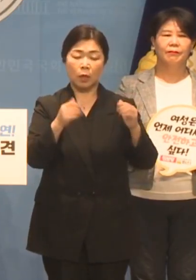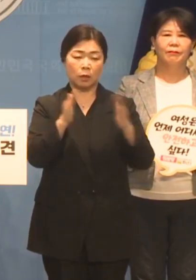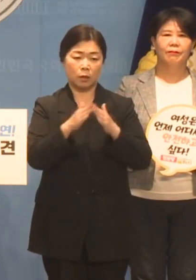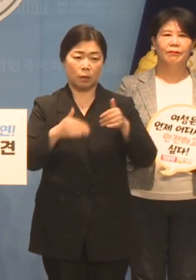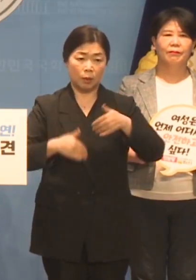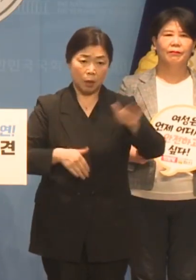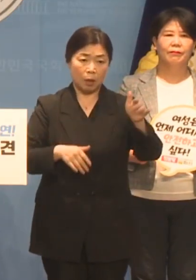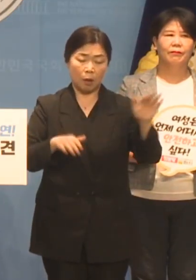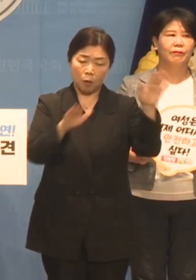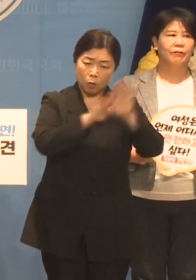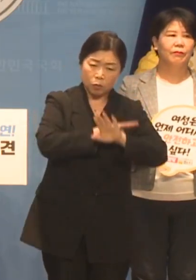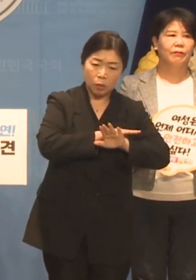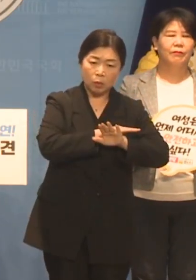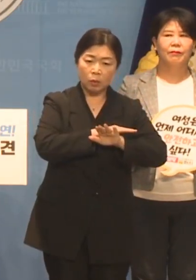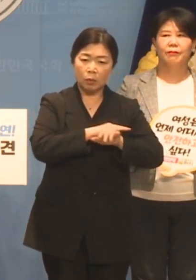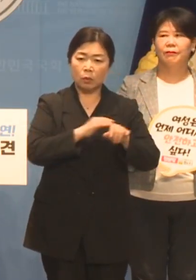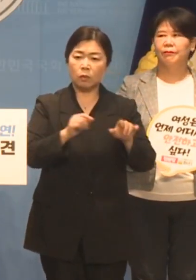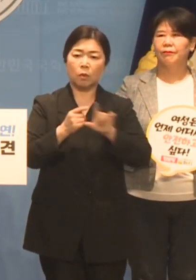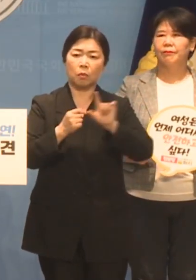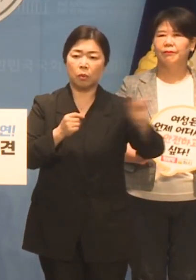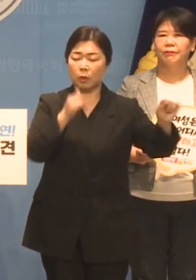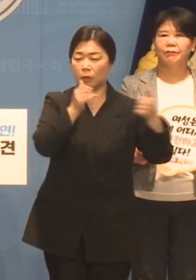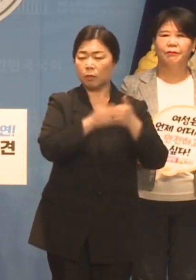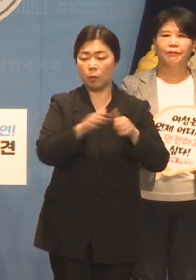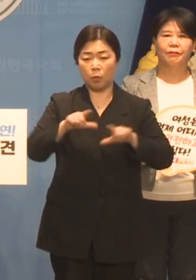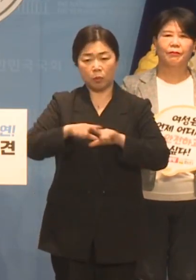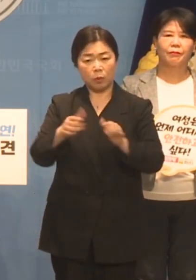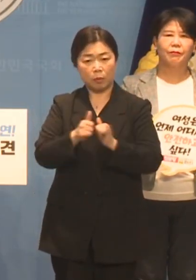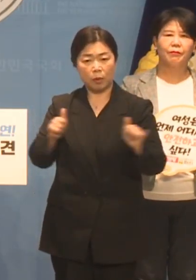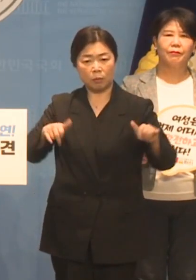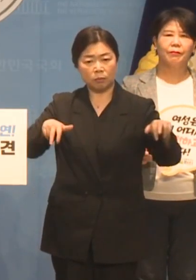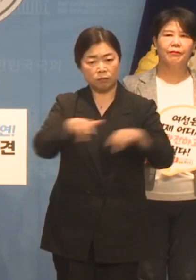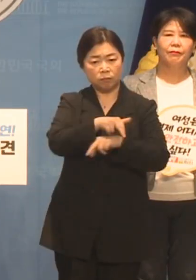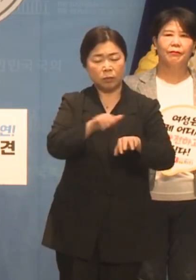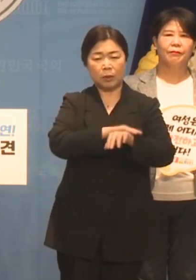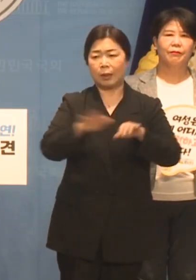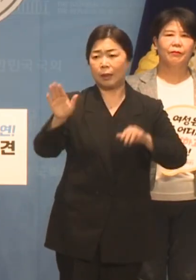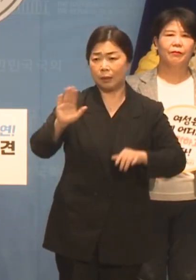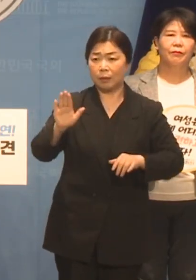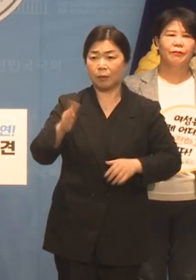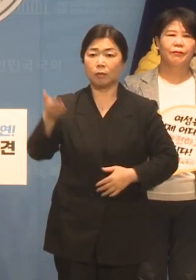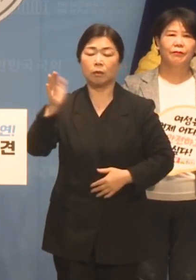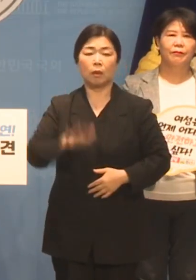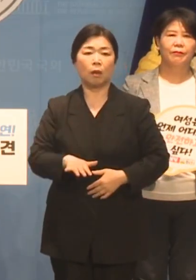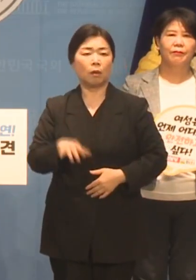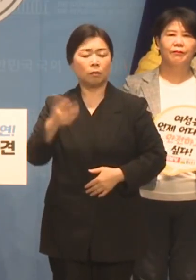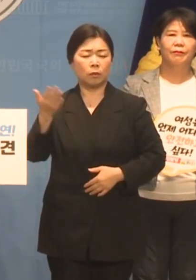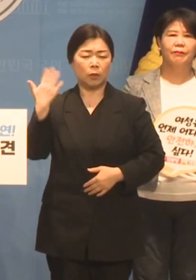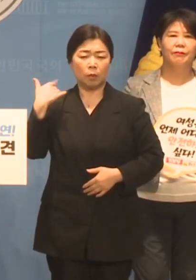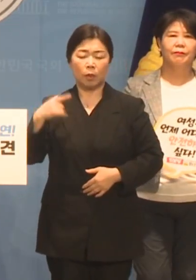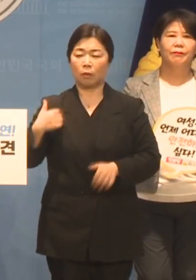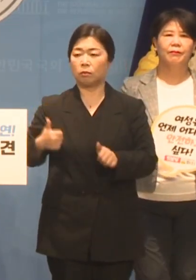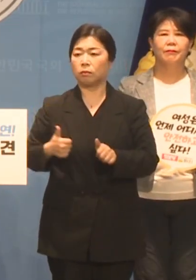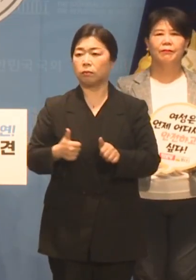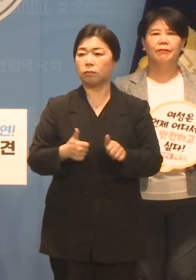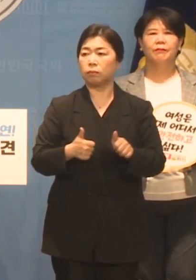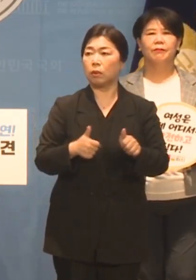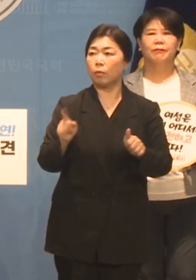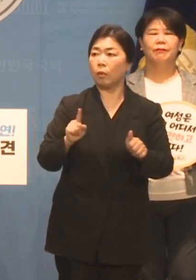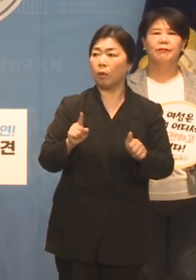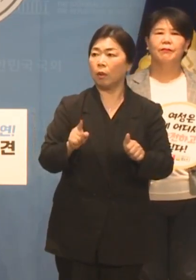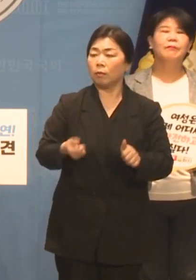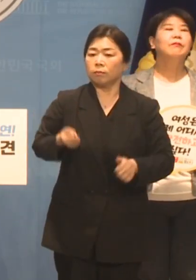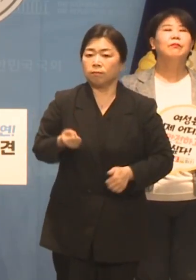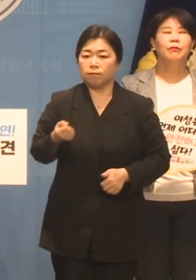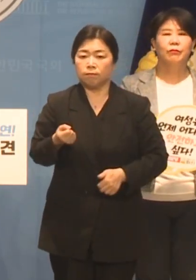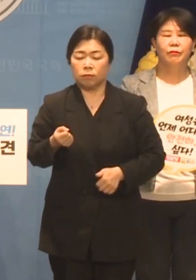길이 어둡고 외진 곳에 있어 보통은 사람들이 잘 다니지 않는데요. 언제 한 번은 뒤따라오던 사람이 무언가를